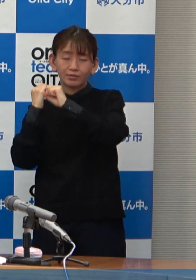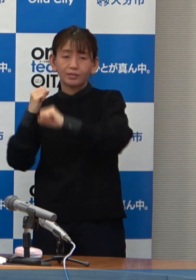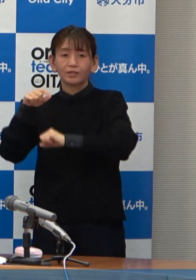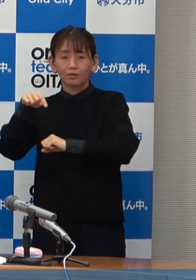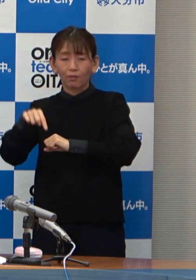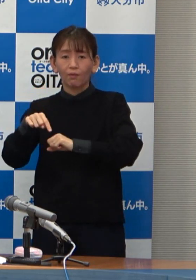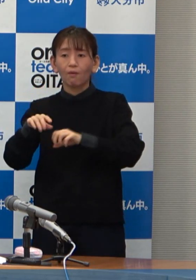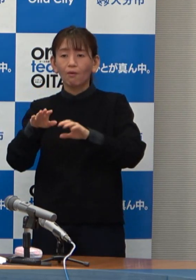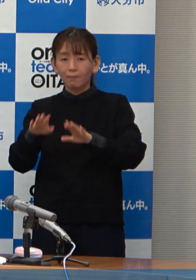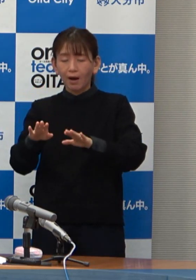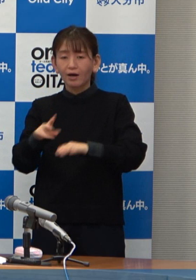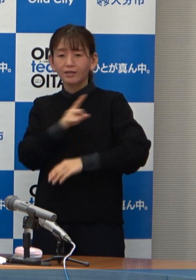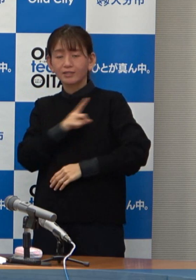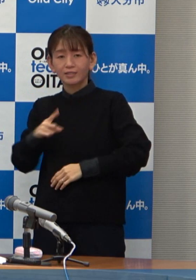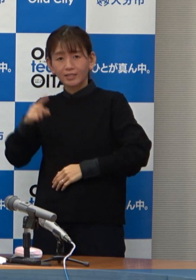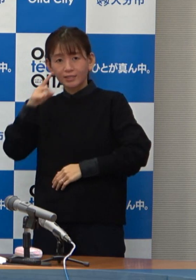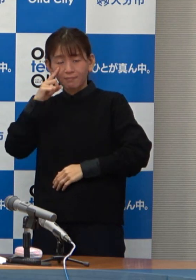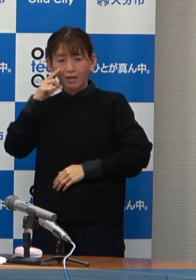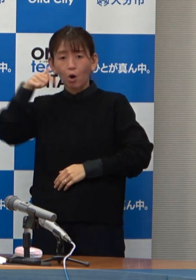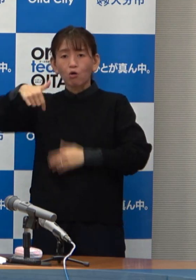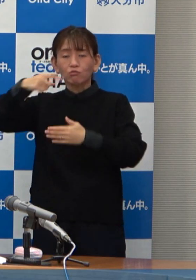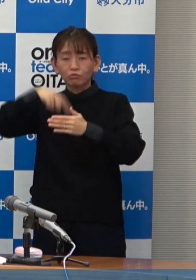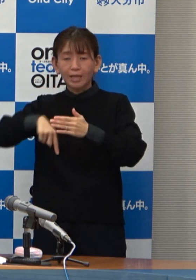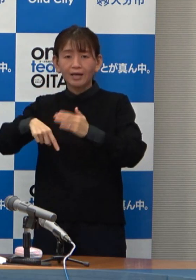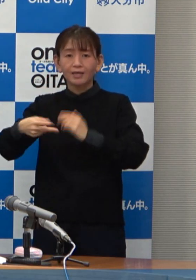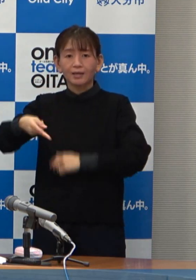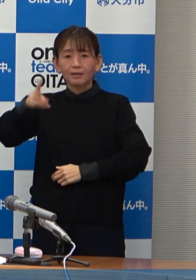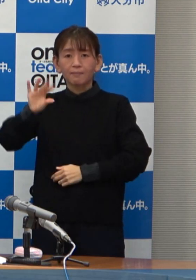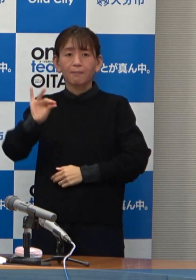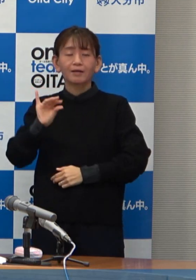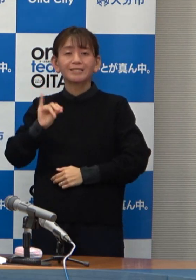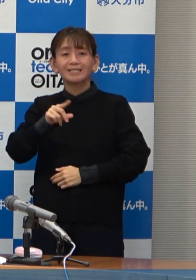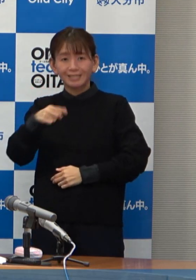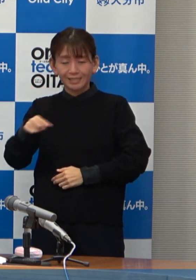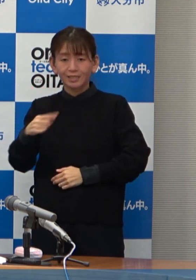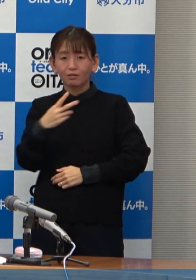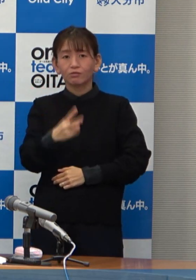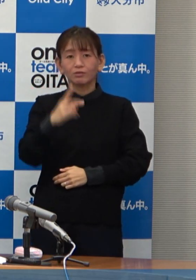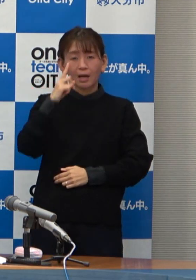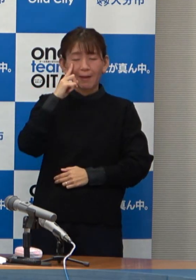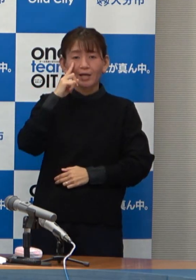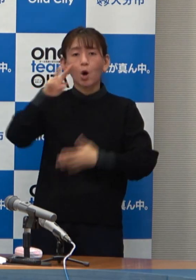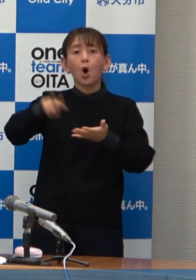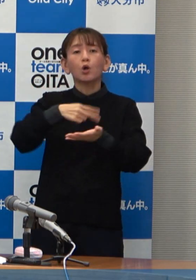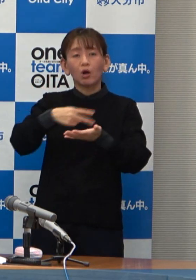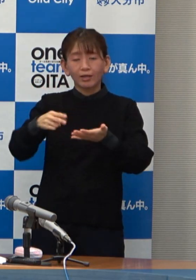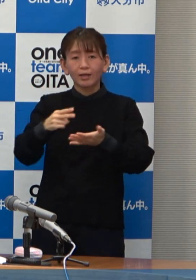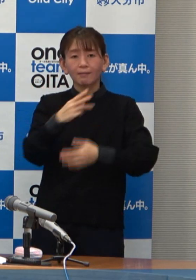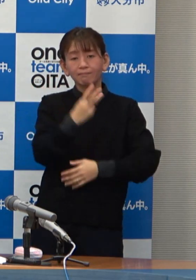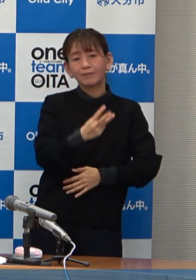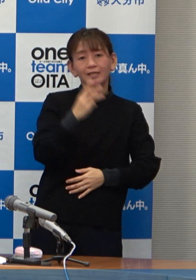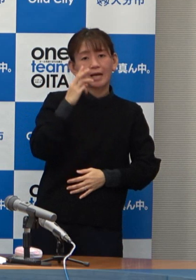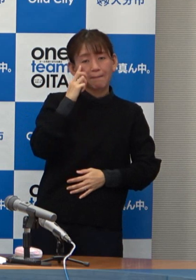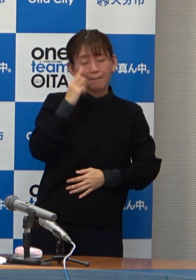の1日目の船内パッチ22日目の総取りそしてまた3日目花火ということになると3日間